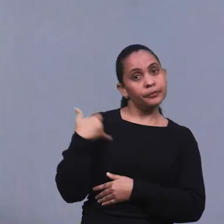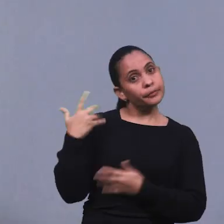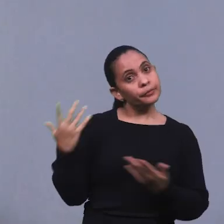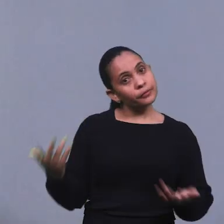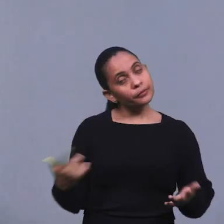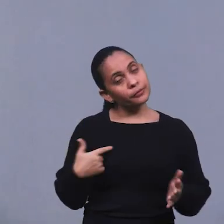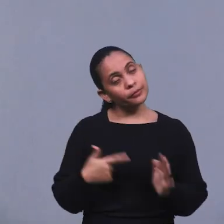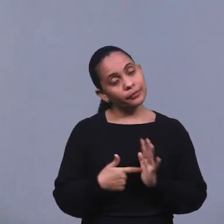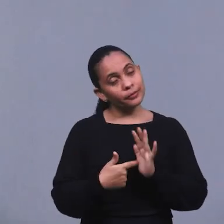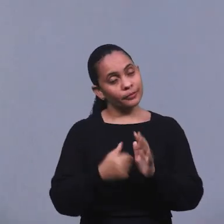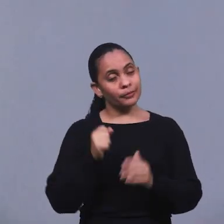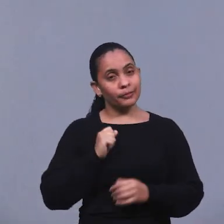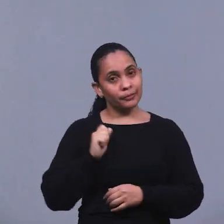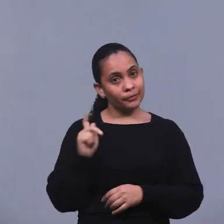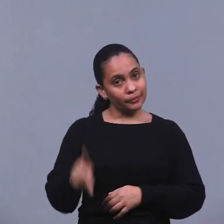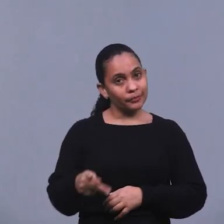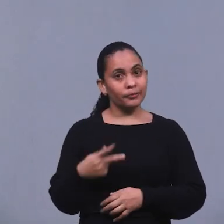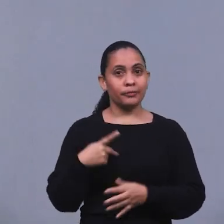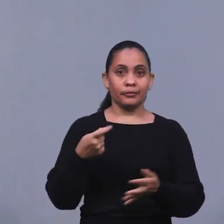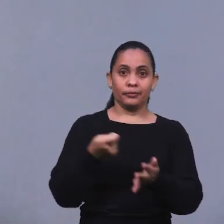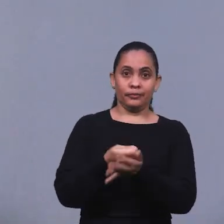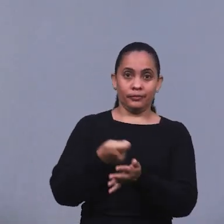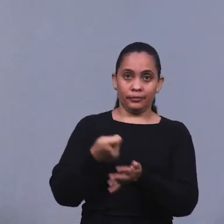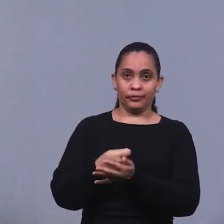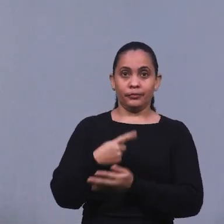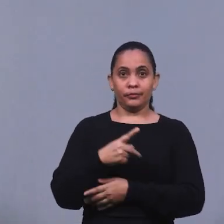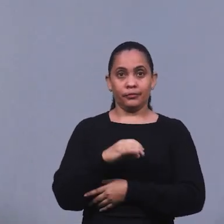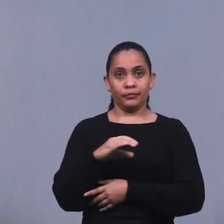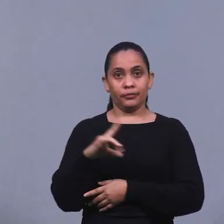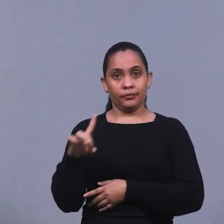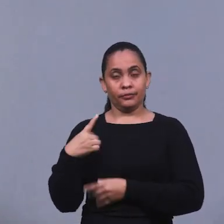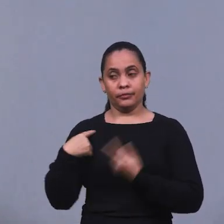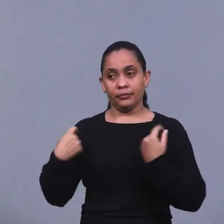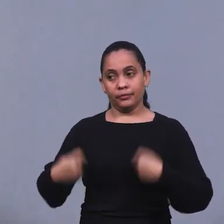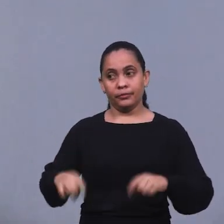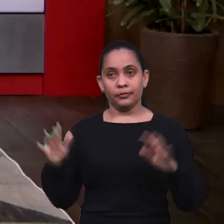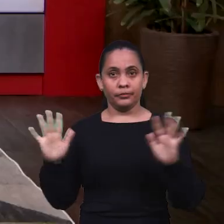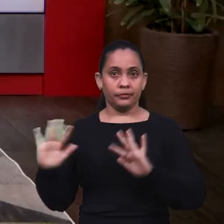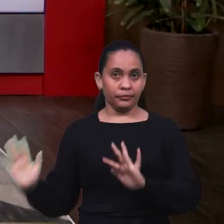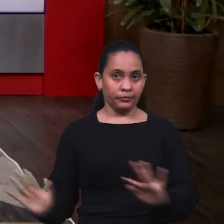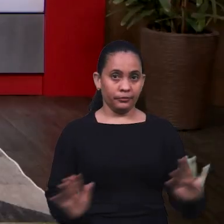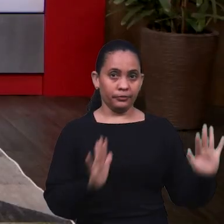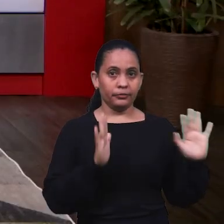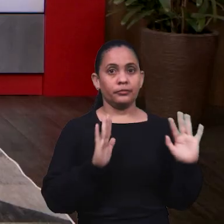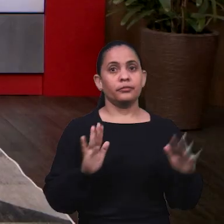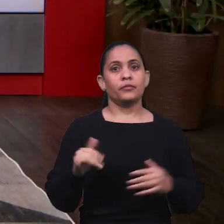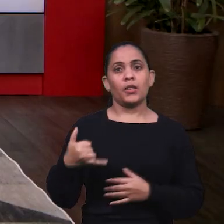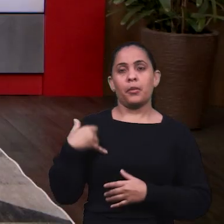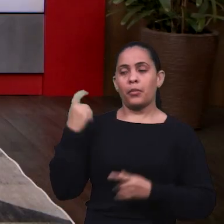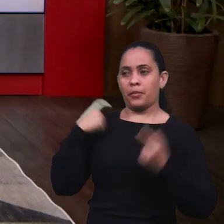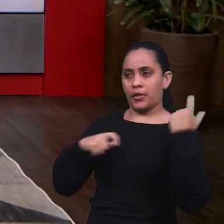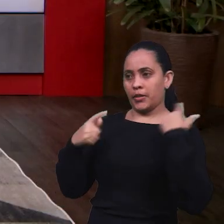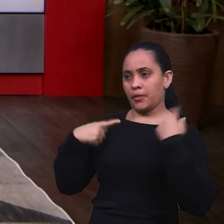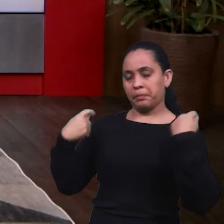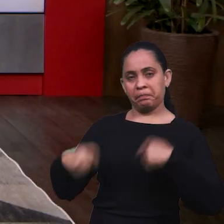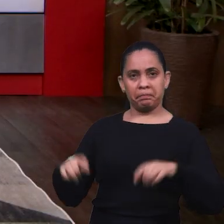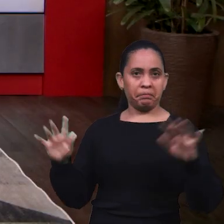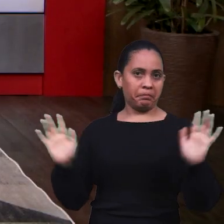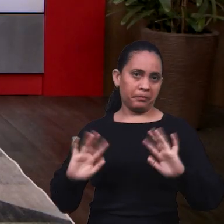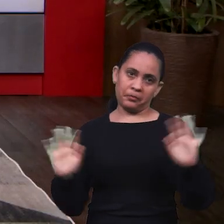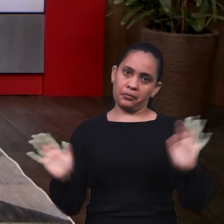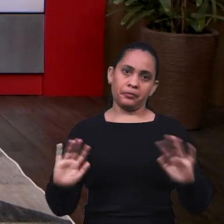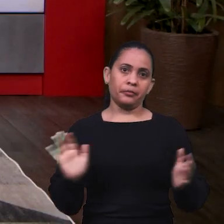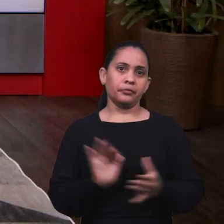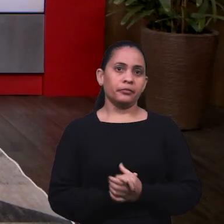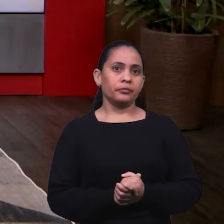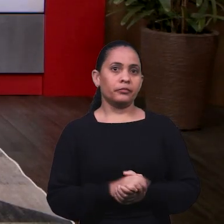E no caso aqui da aposentadoria por tempo de contribuição do PCD, não precisa. A idade então é menos uma preocupação que eles têm que ter, né? É menos